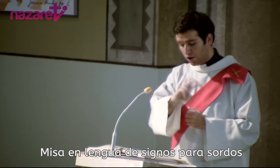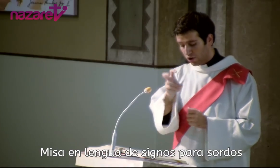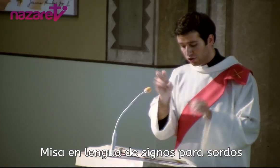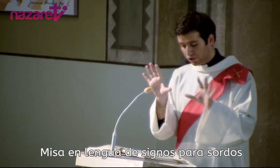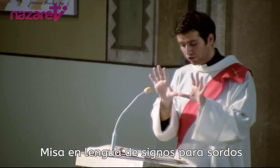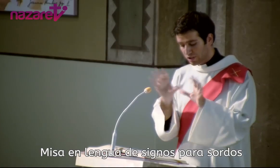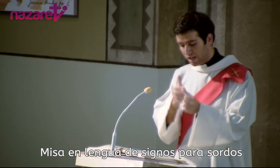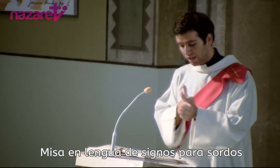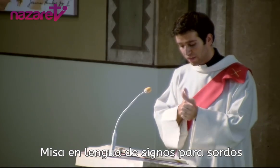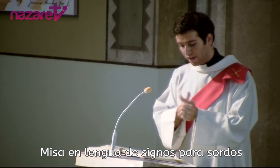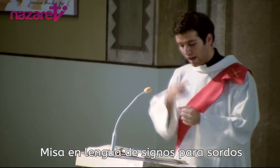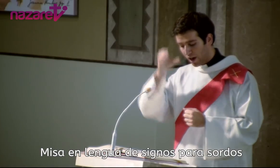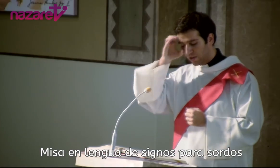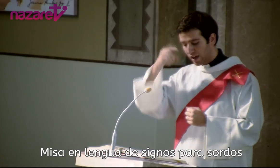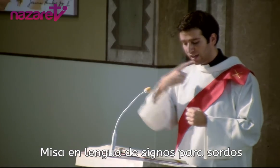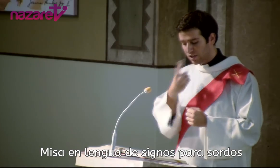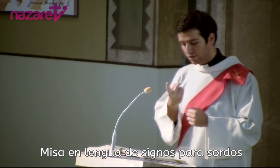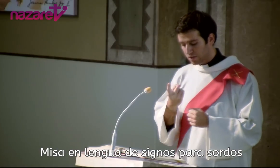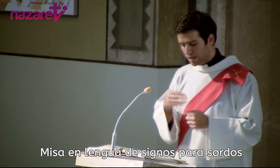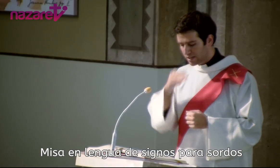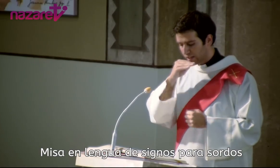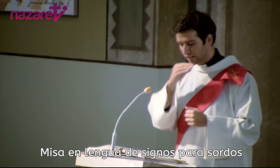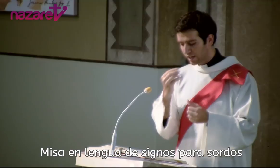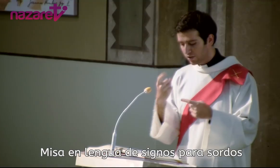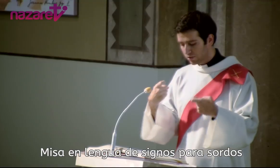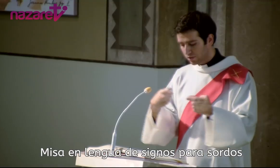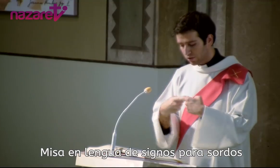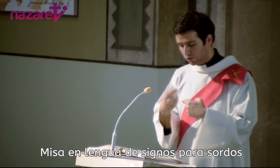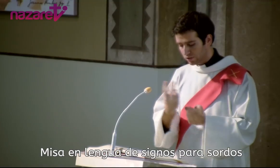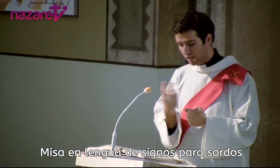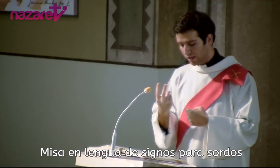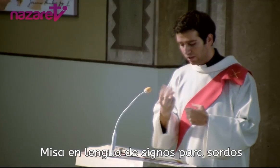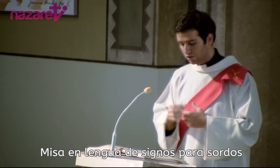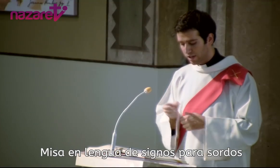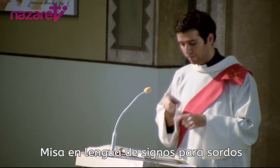Los otros 10, al oír aquello, se indignaron contra los hermanos.